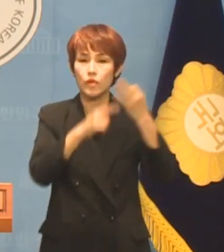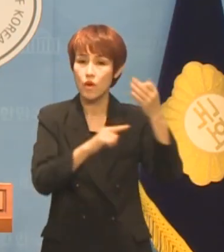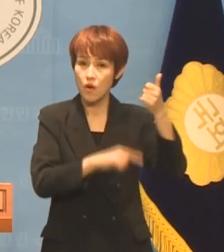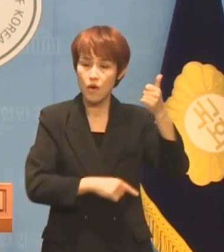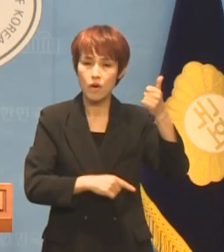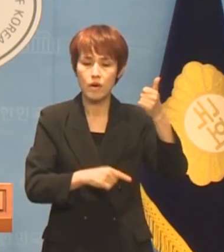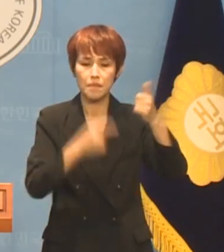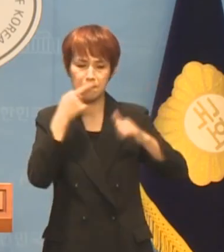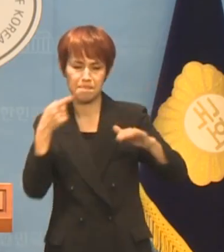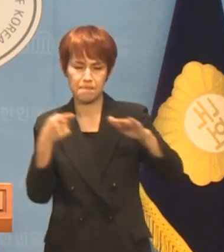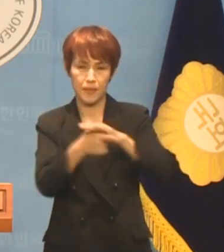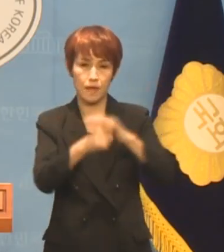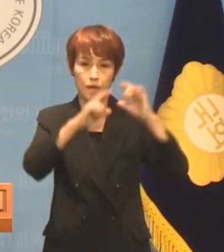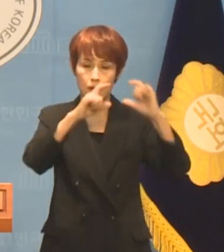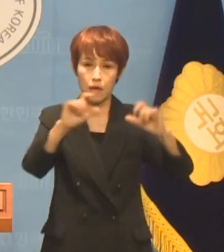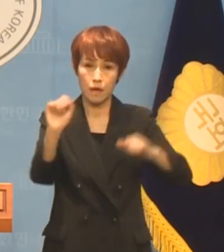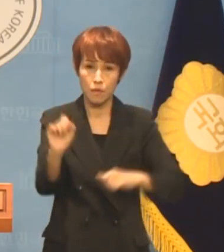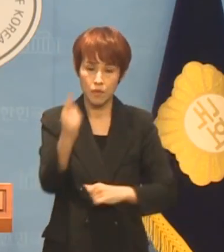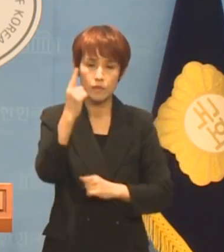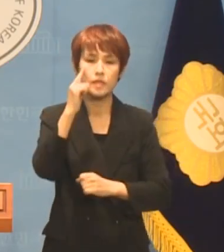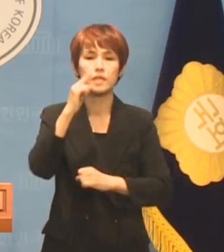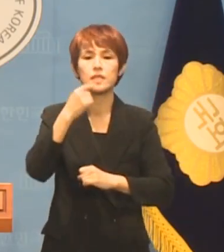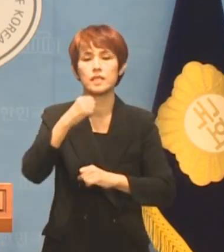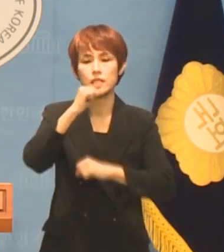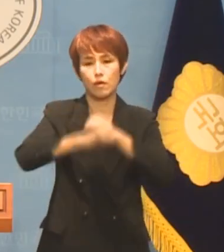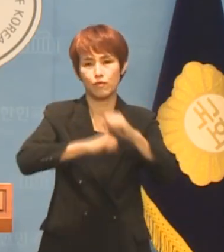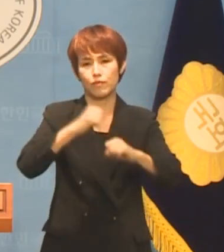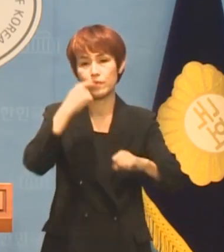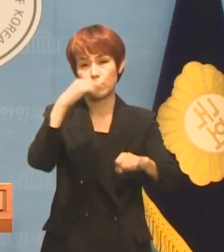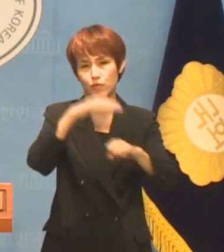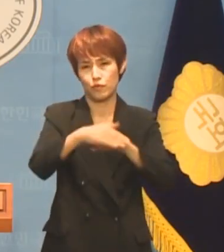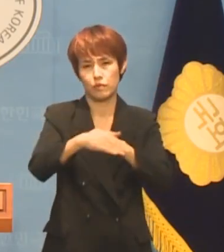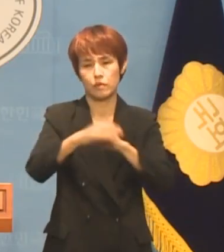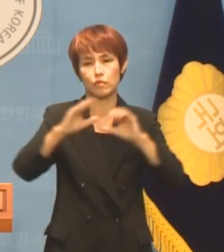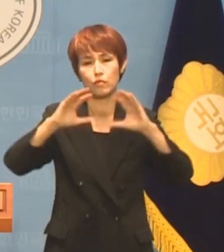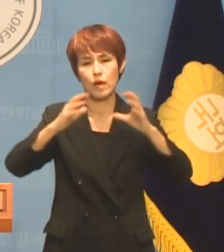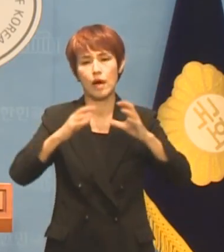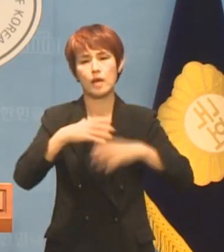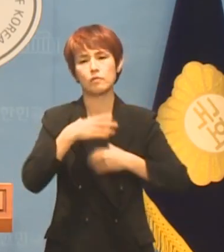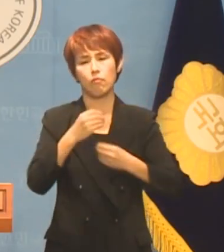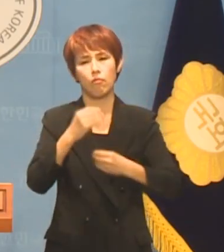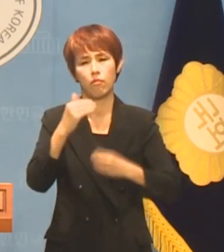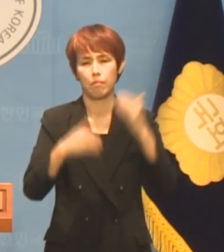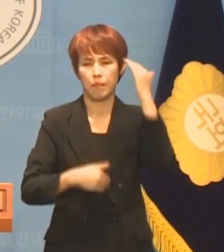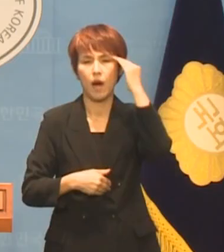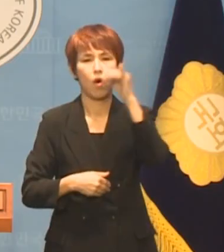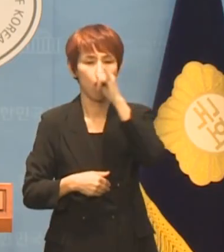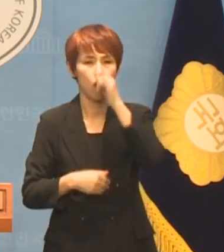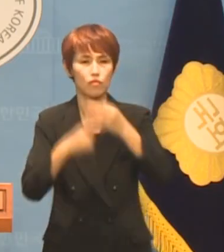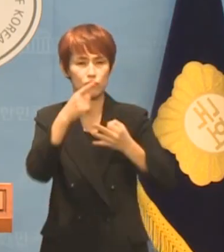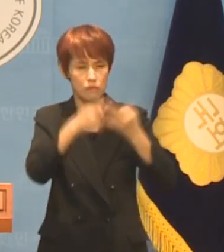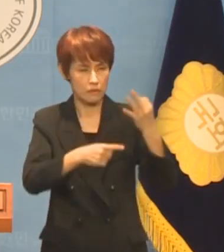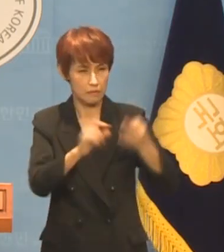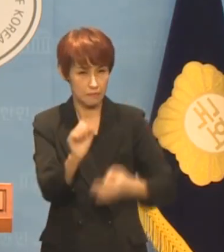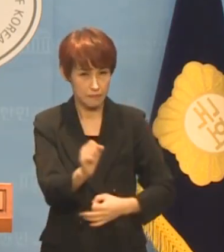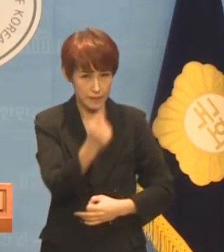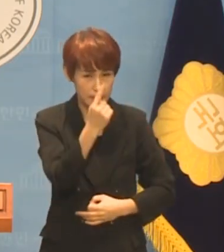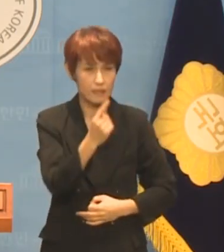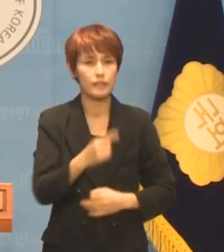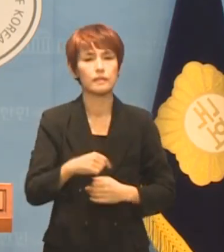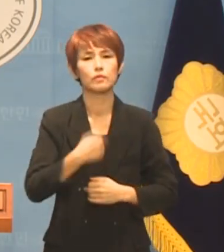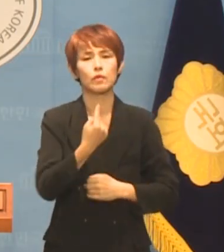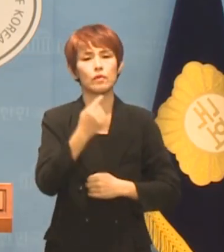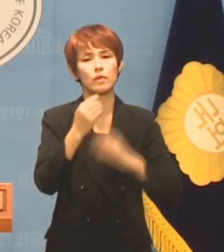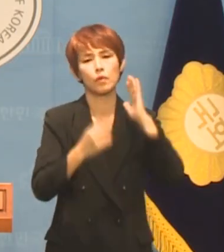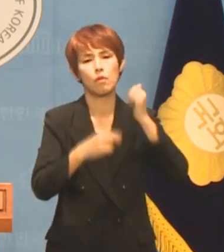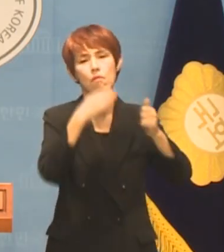계엄 선포로 자유민주주의와 국가 안정성이 해쳐졌고 윤석열의 경솔함이 스스로 대통령직을 잃게